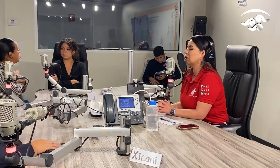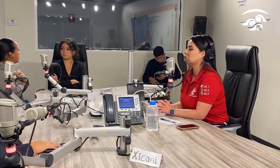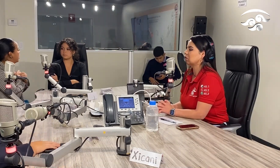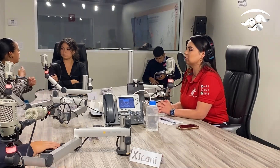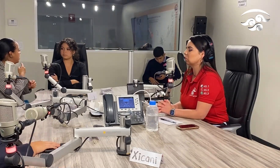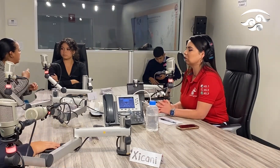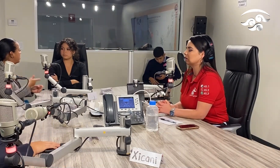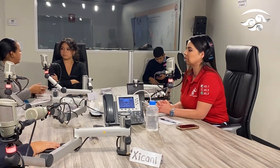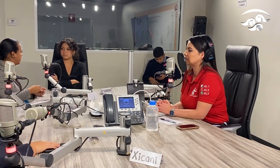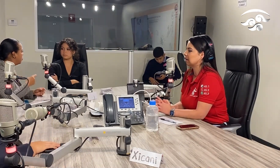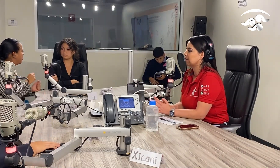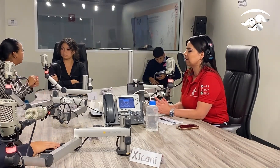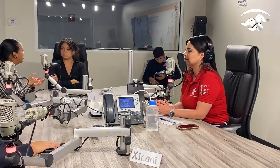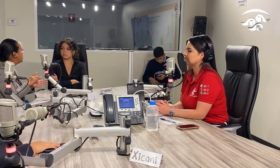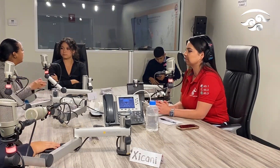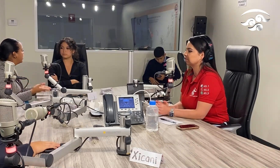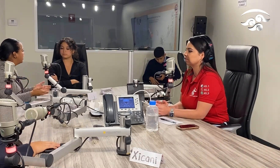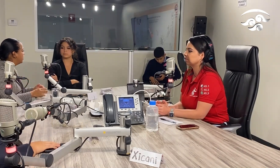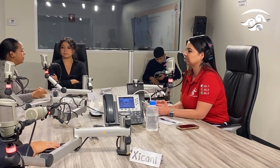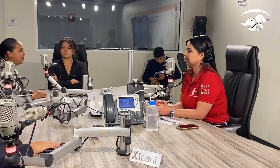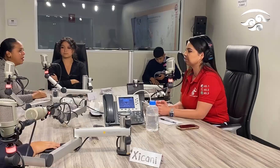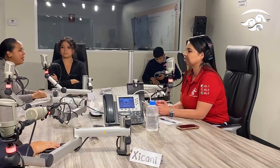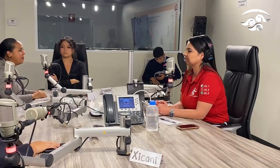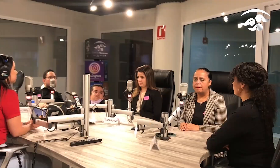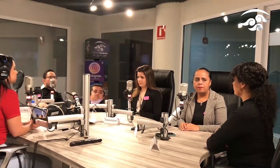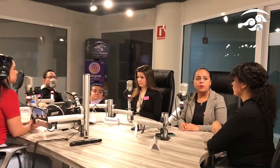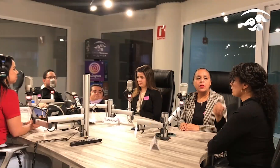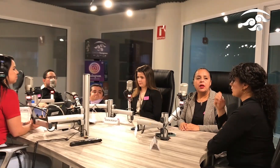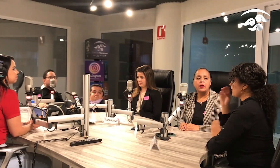sector de la población con discapacidad?